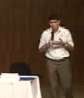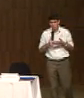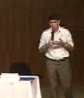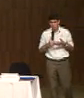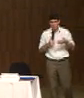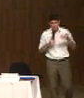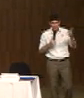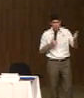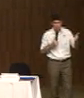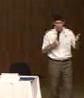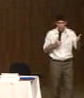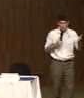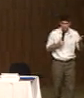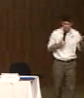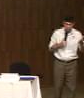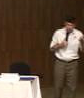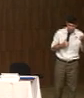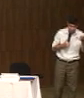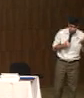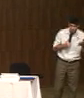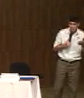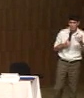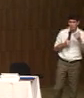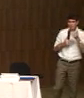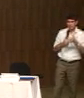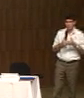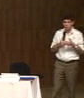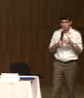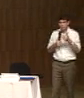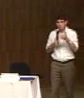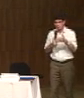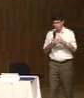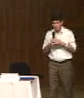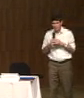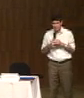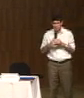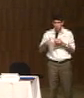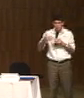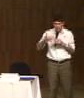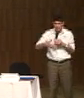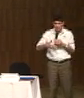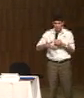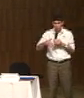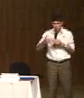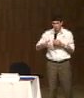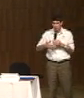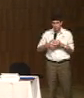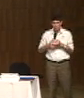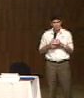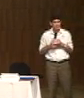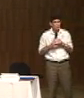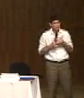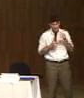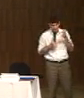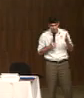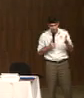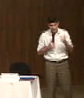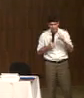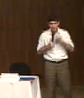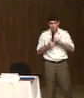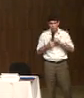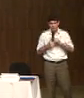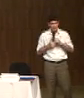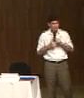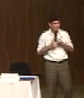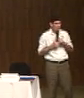muitos anos e que em 2012 conseguiu ser implementada porque o secretário comprou a proposta. Naquela época ele